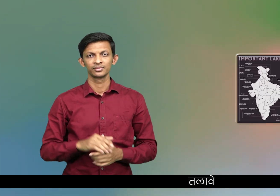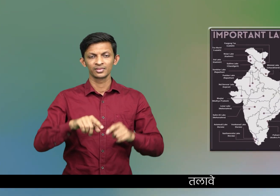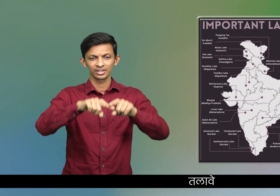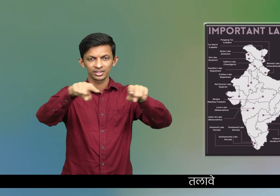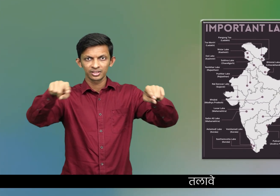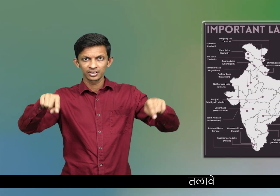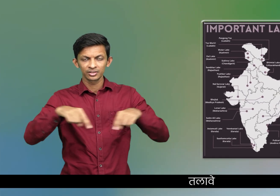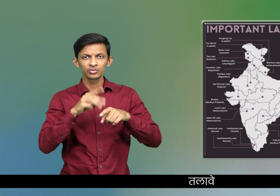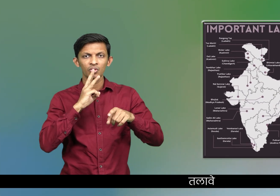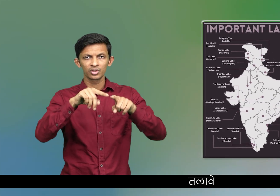तलावे